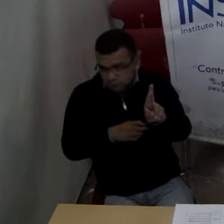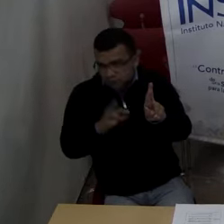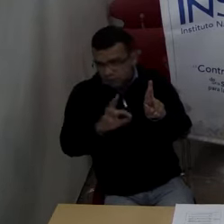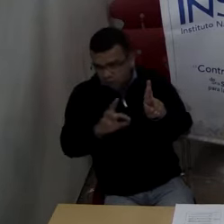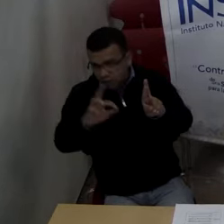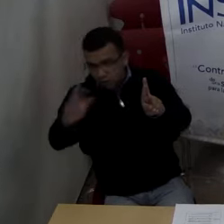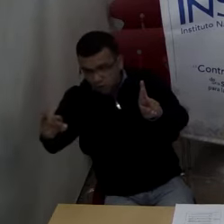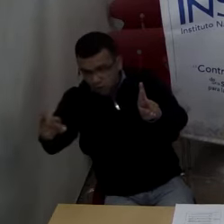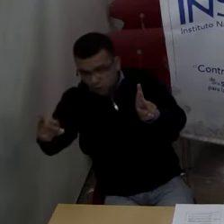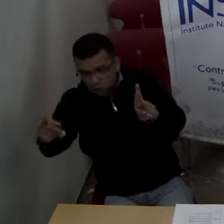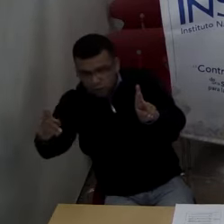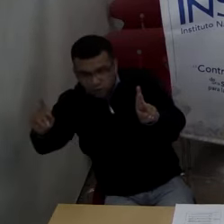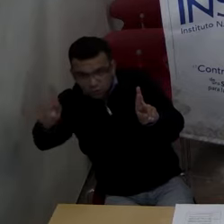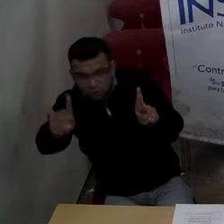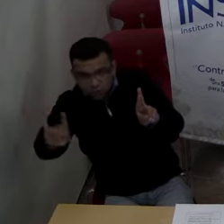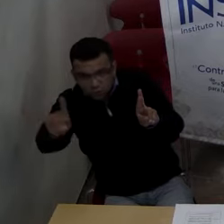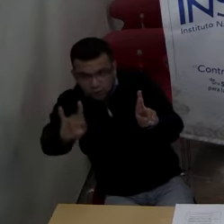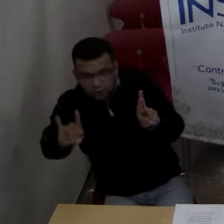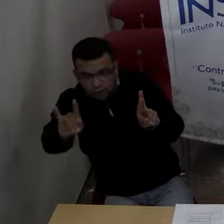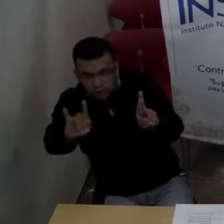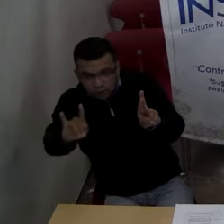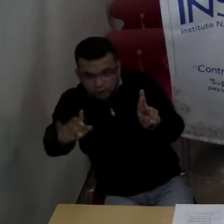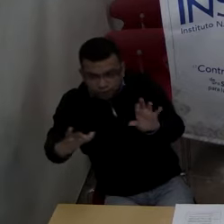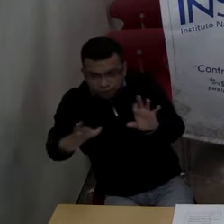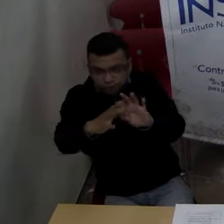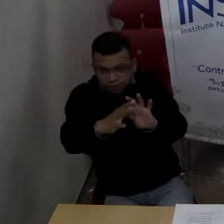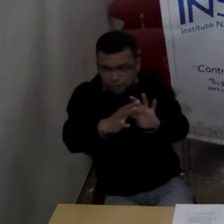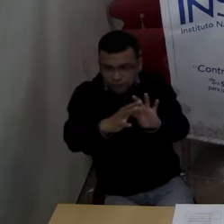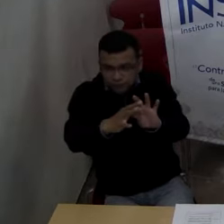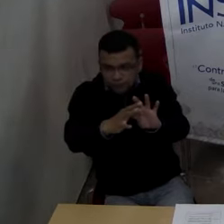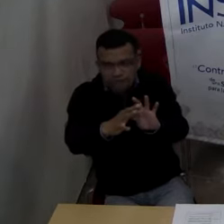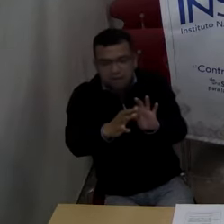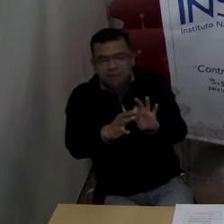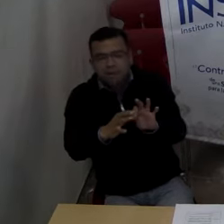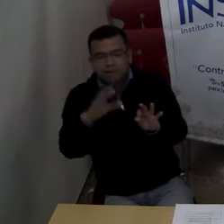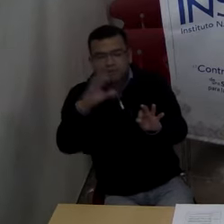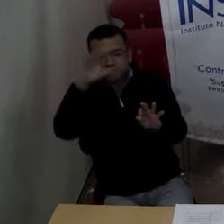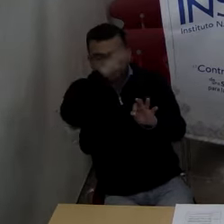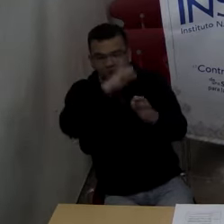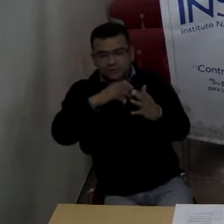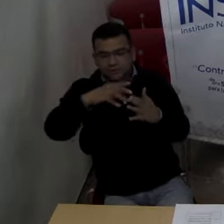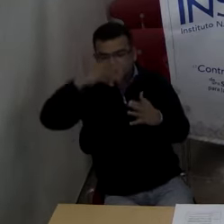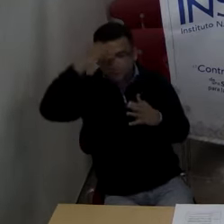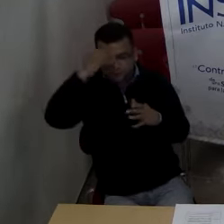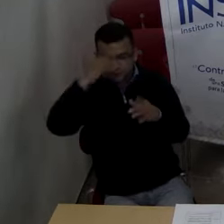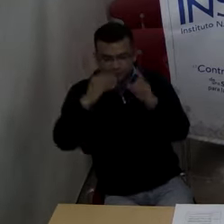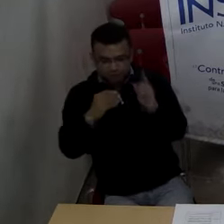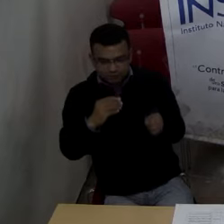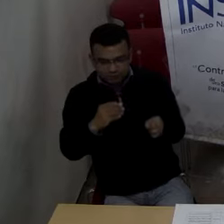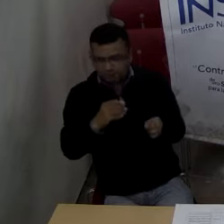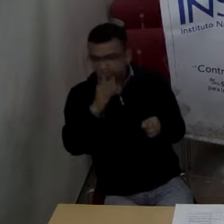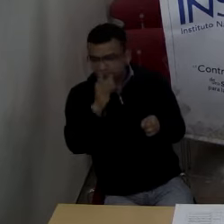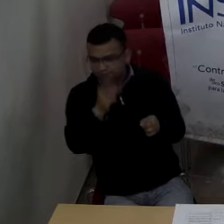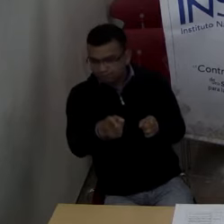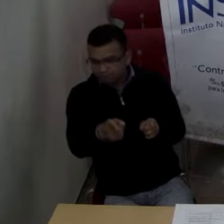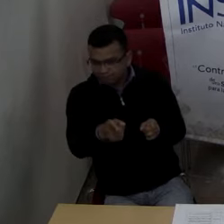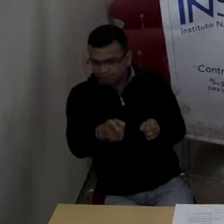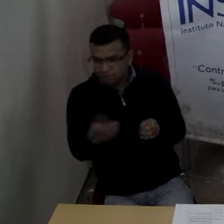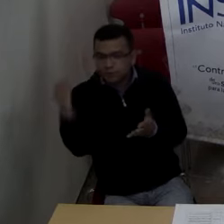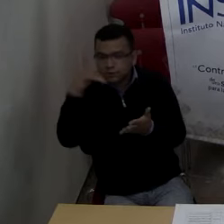entonces yo aprendo a discriminarlos, a diferenciarlos. Volvemos a nuestro ejemplo con la